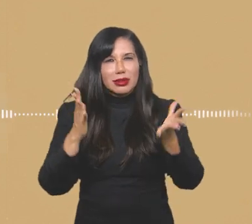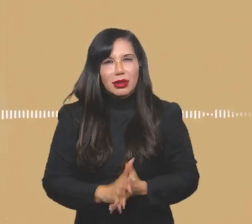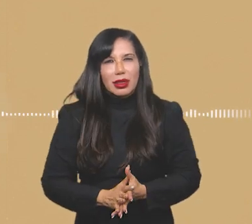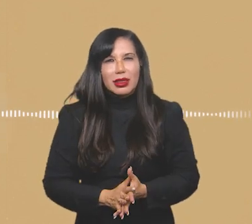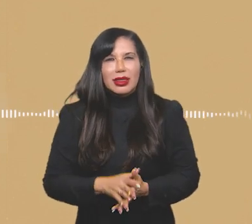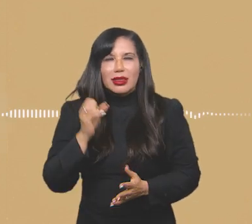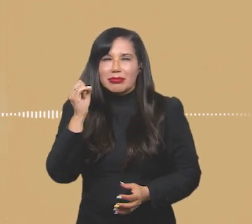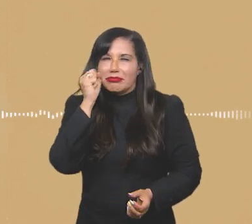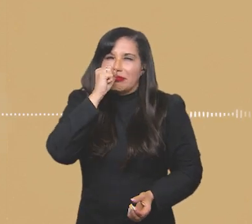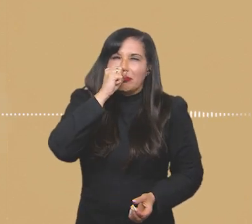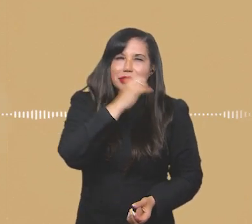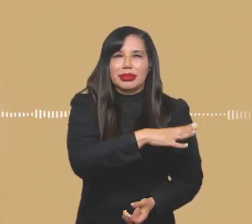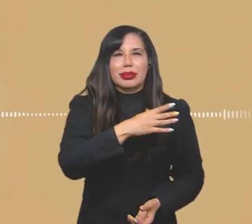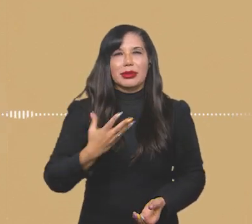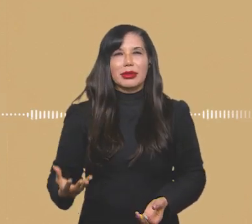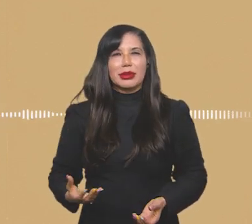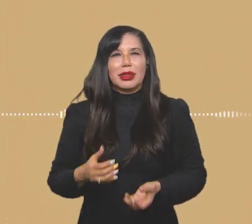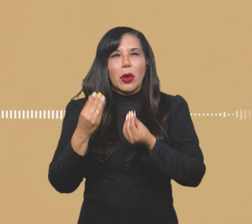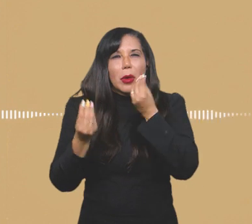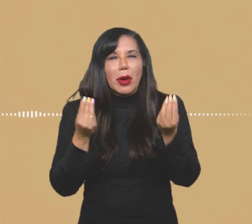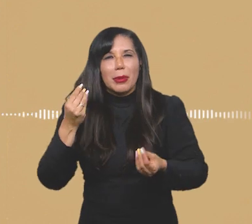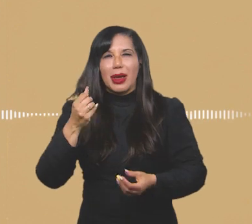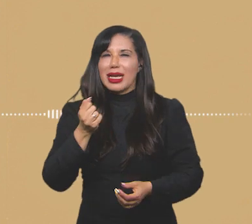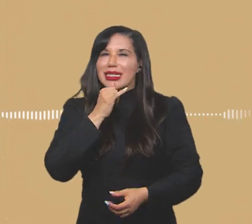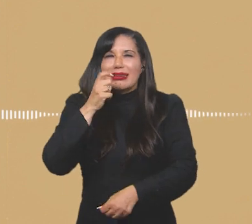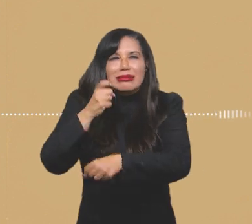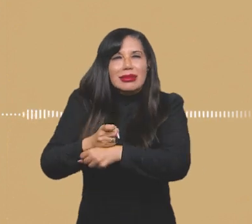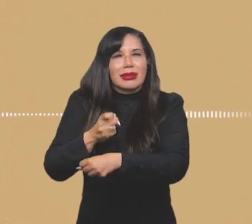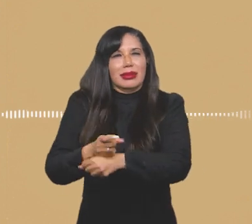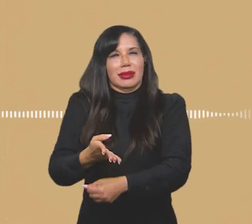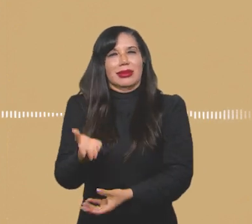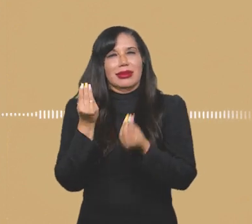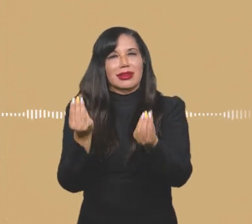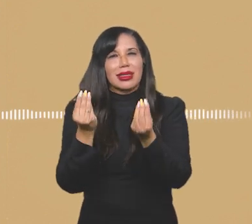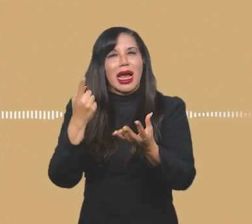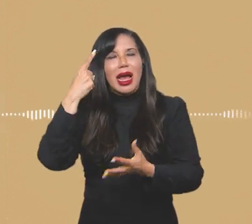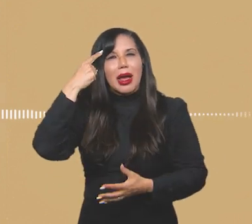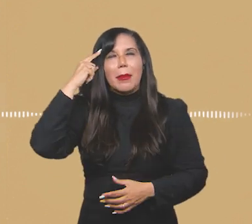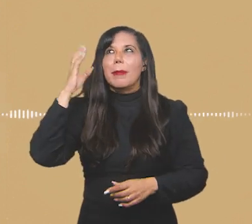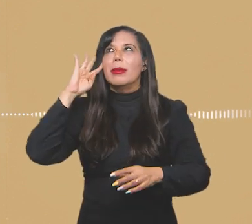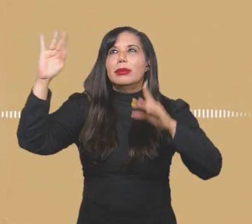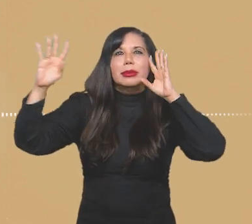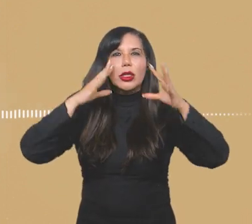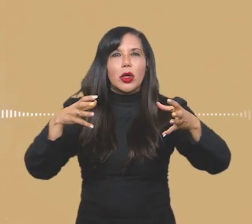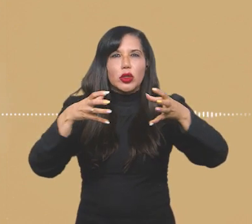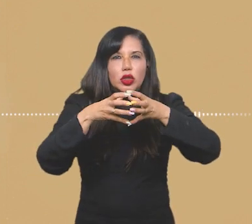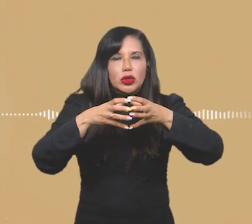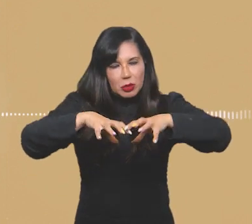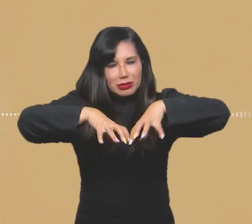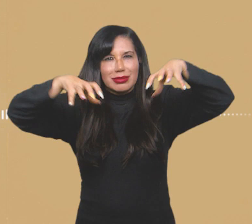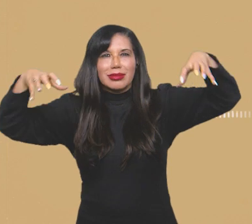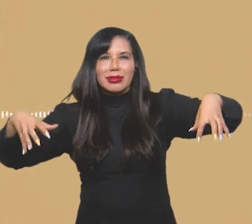1833. Se a brutalidade ou crassa ignorância o não ditará, a ideia de divisão das